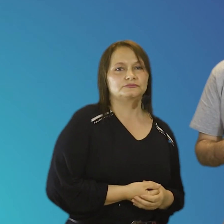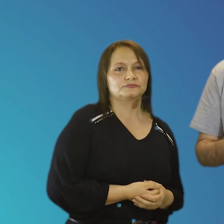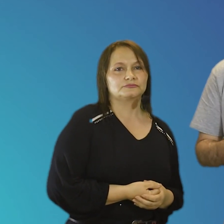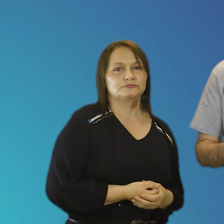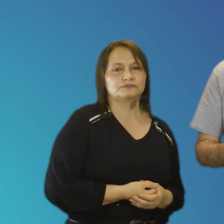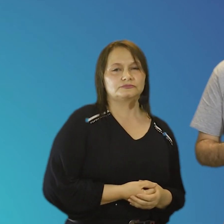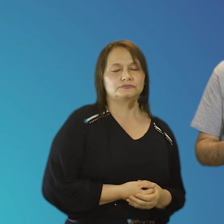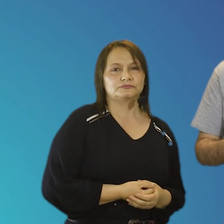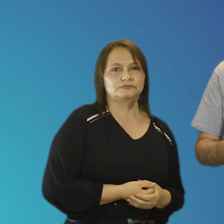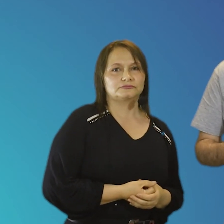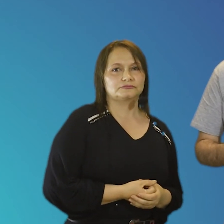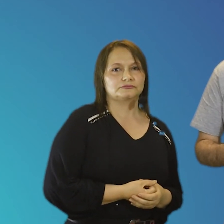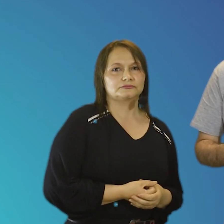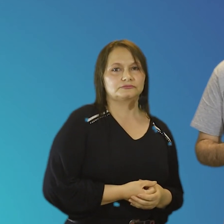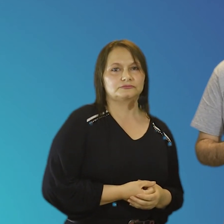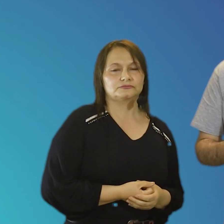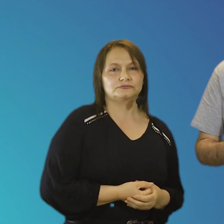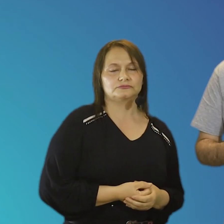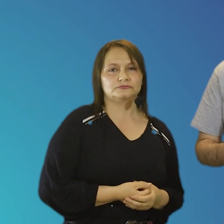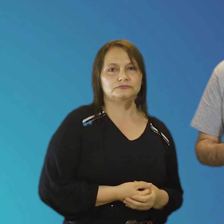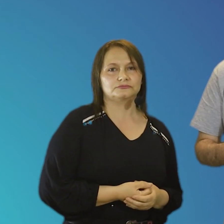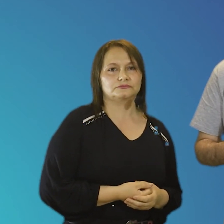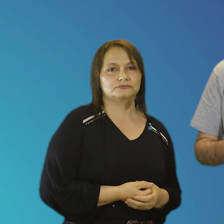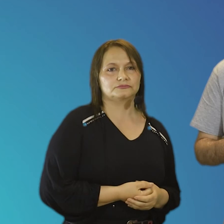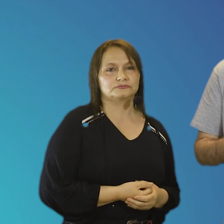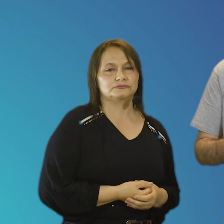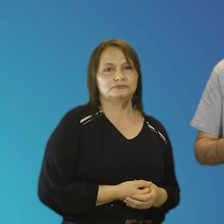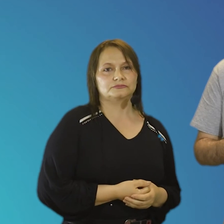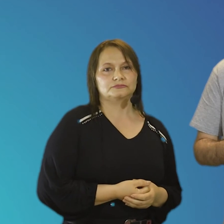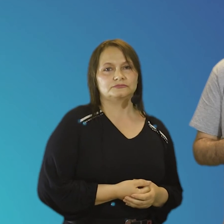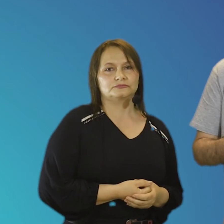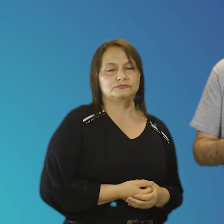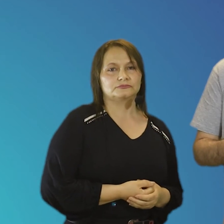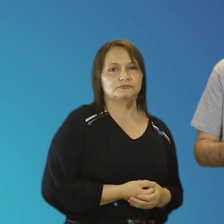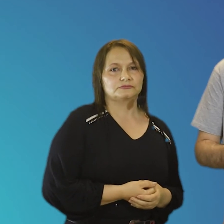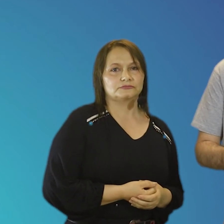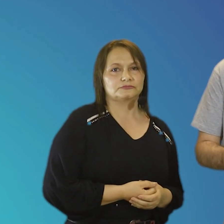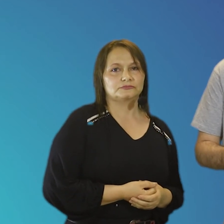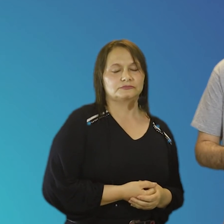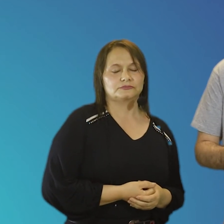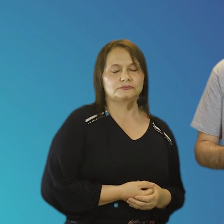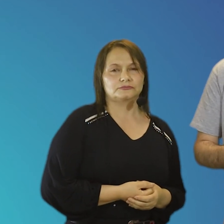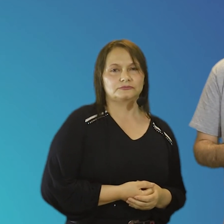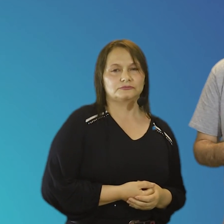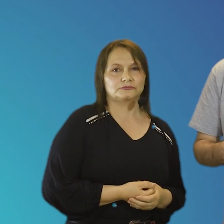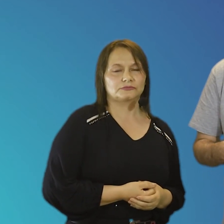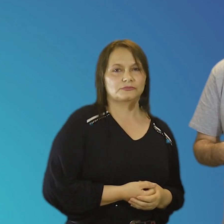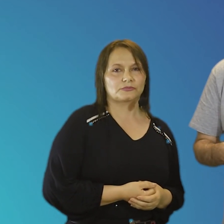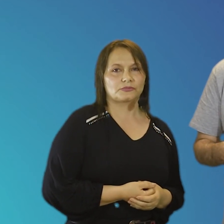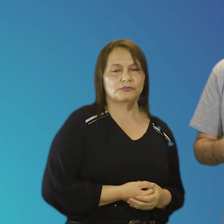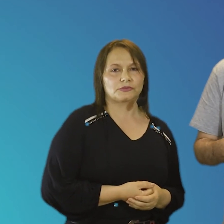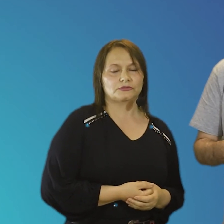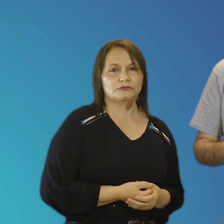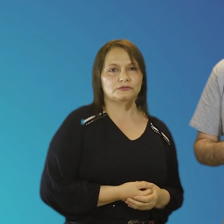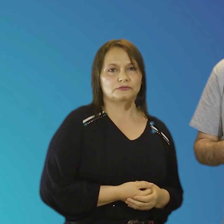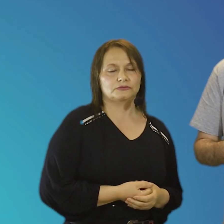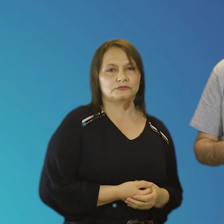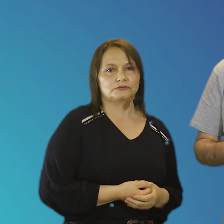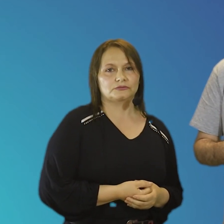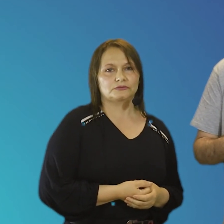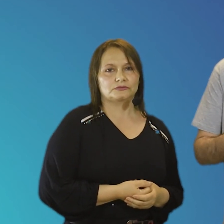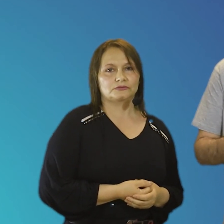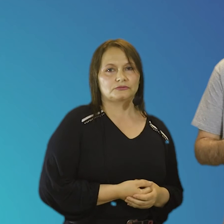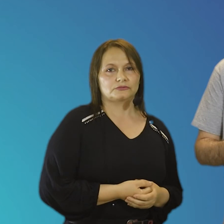The Hunger Games trilogy takes place in unspecified future time, in the dystopian post